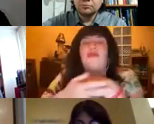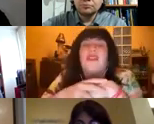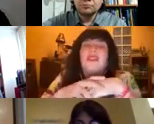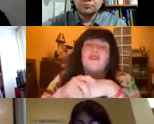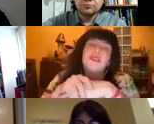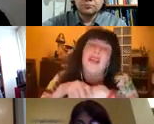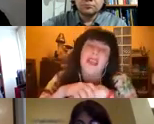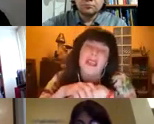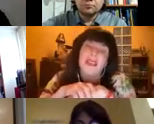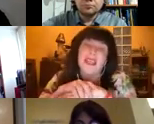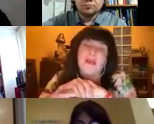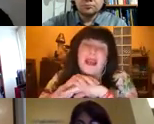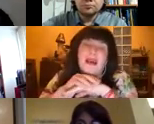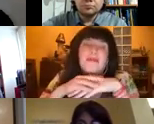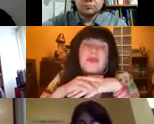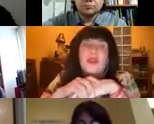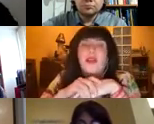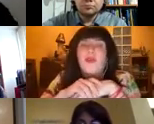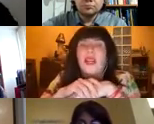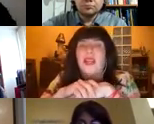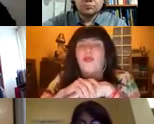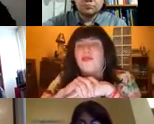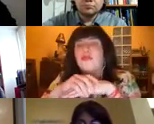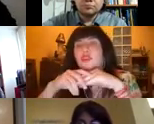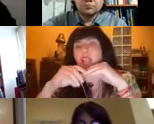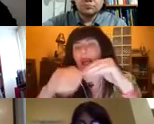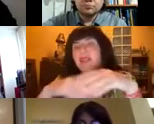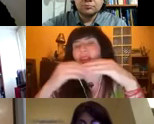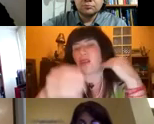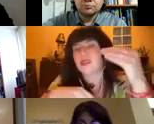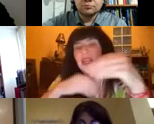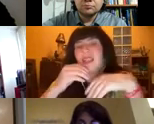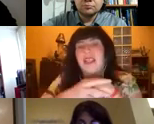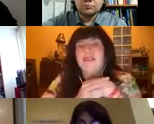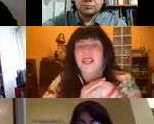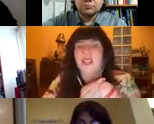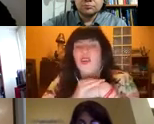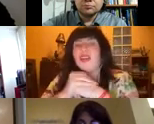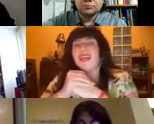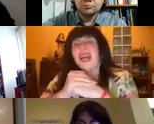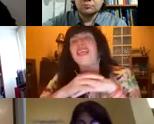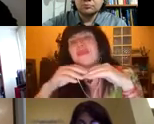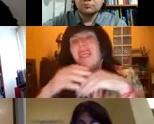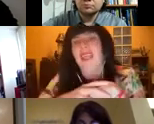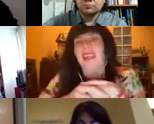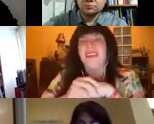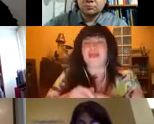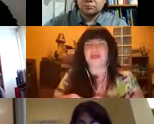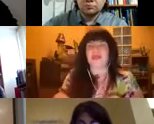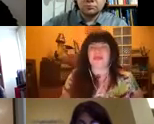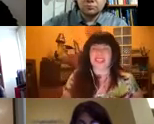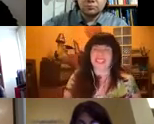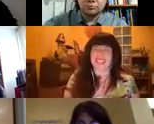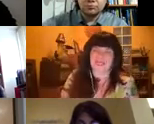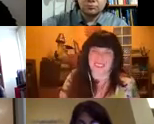tenemos, ¿verdad? Entonces ahí llegué para proponer algunas relecturas funcionales de las cosas que estaban haciendo. Ahí ya me quedé por